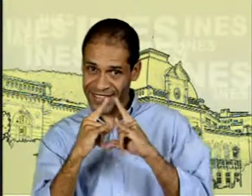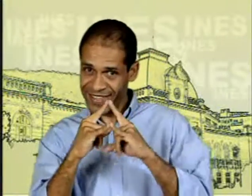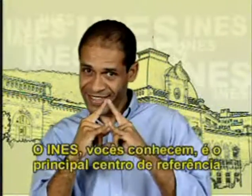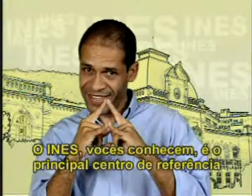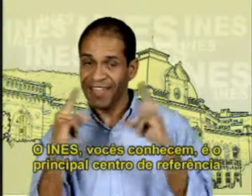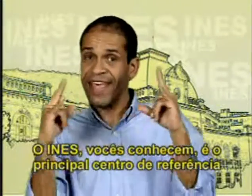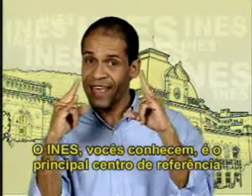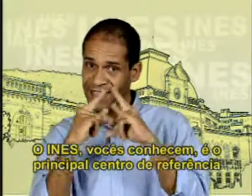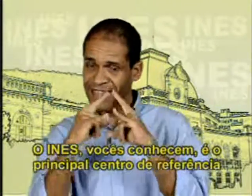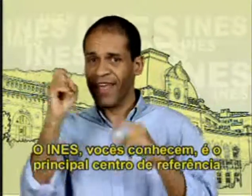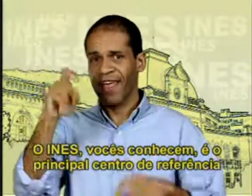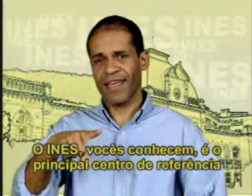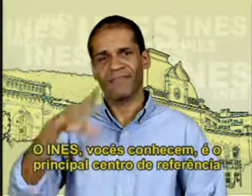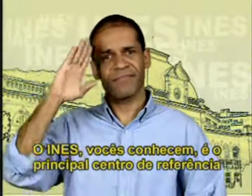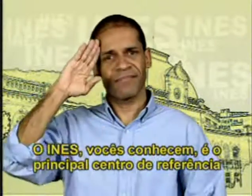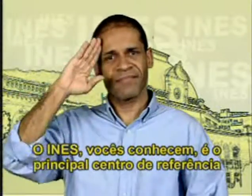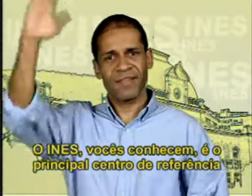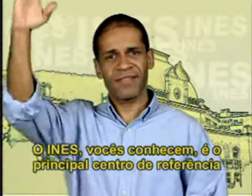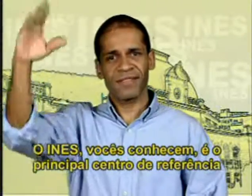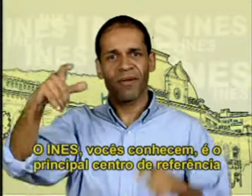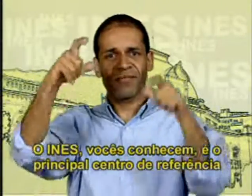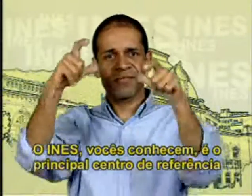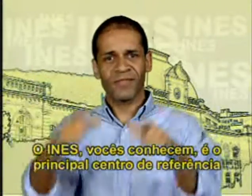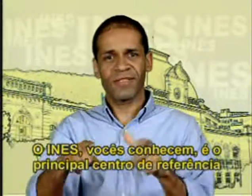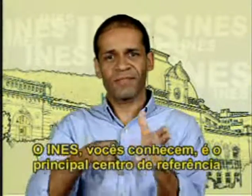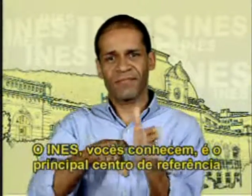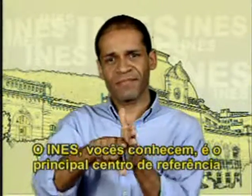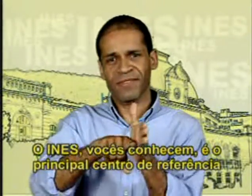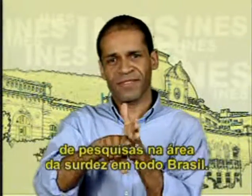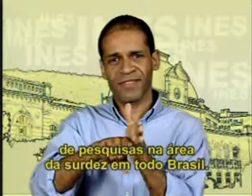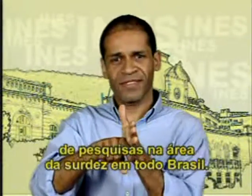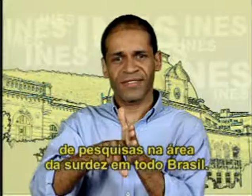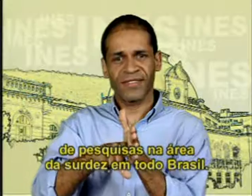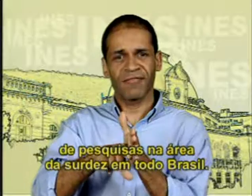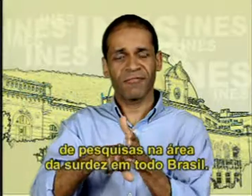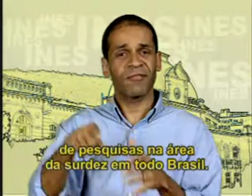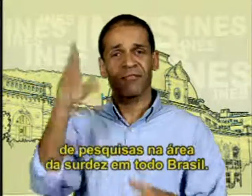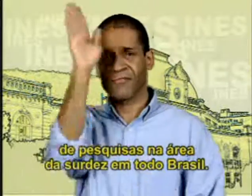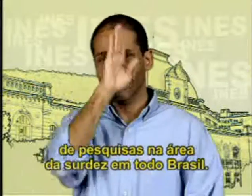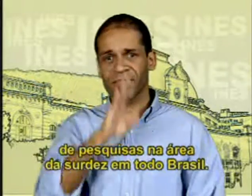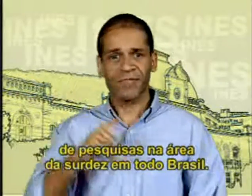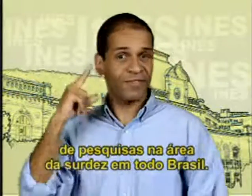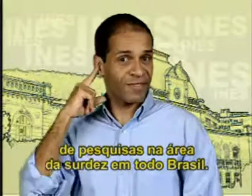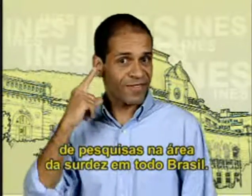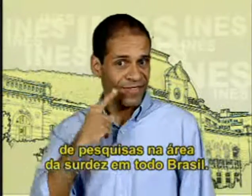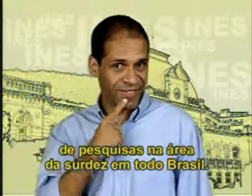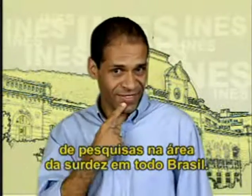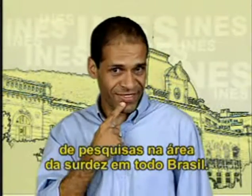O INES, vocês conhecem, é o principal centro de referência de pesquisas na área da surdez em todo o